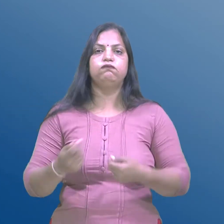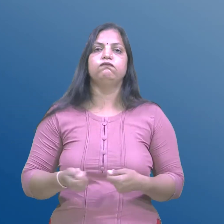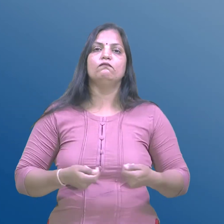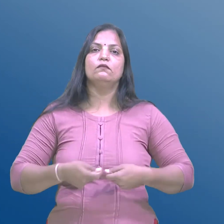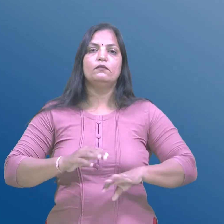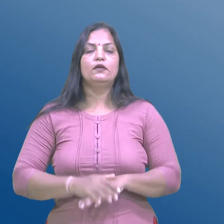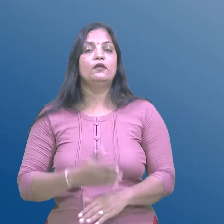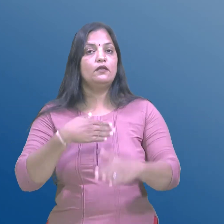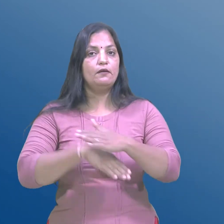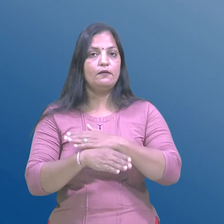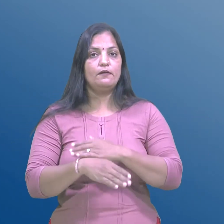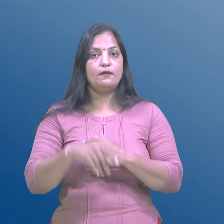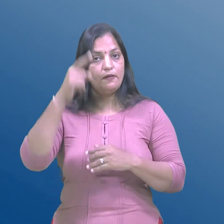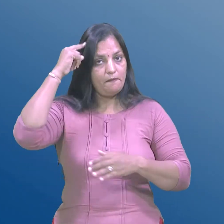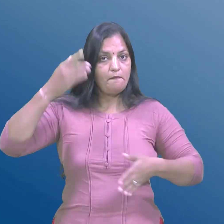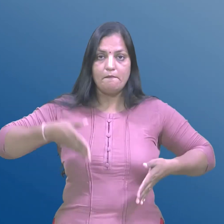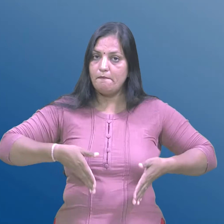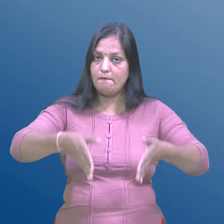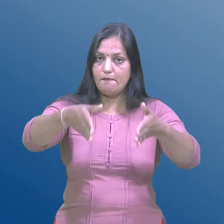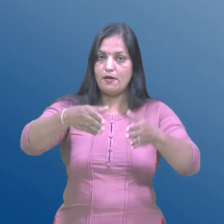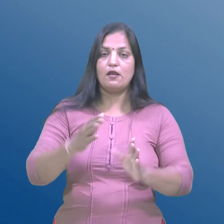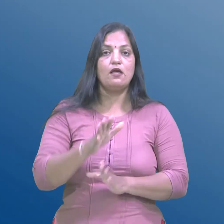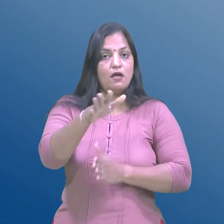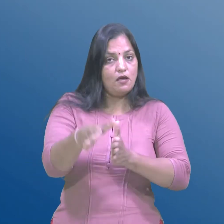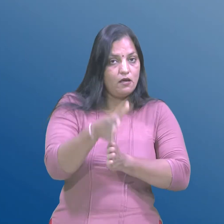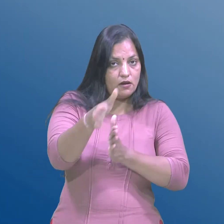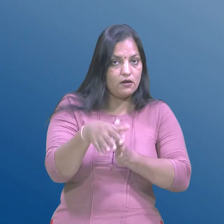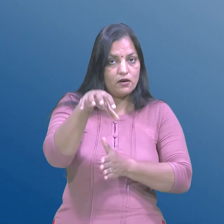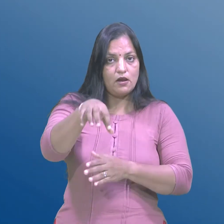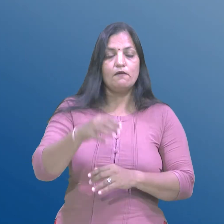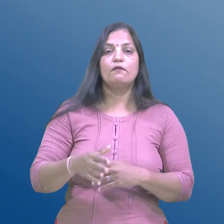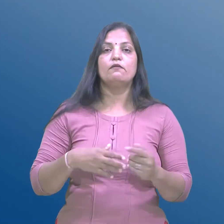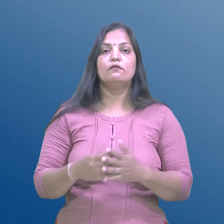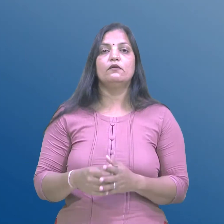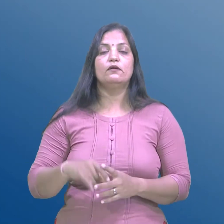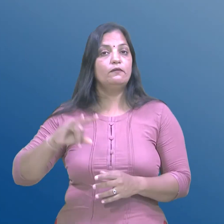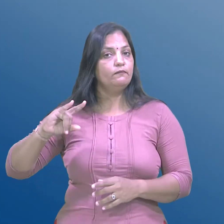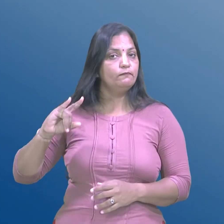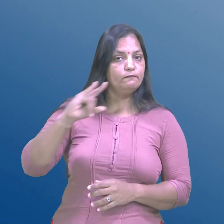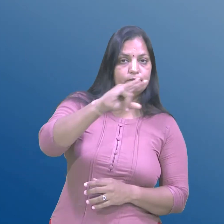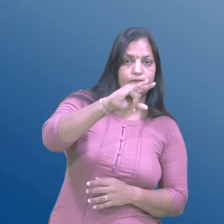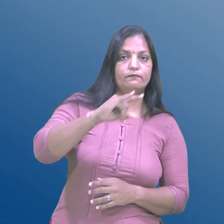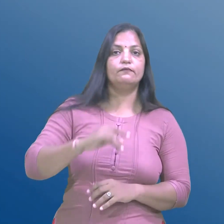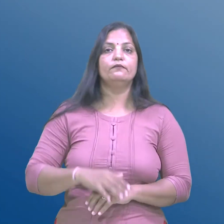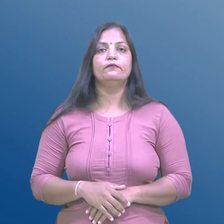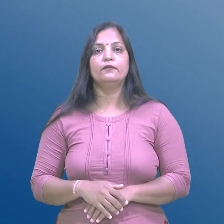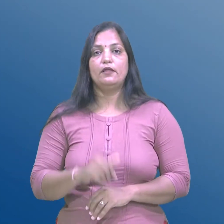માં માર્ગ પરિવહન, રેલવે પરિવહન, વાયુમાર્ગીય પરિવહન, જળમાર્ગીય